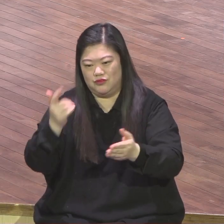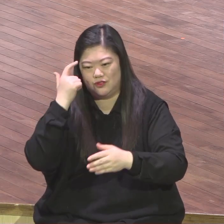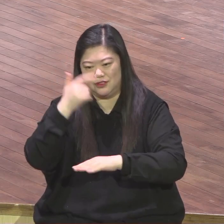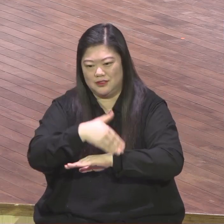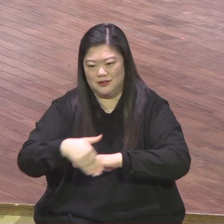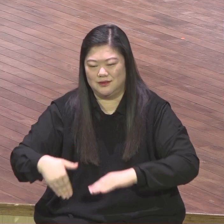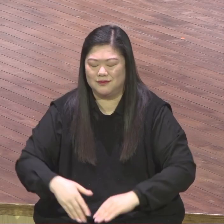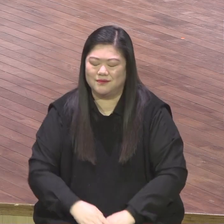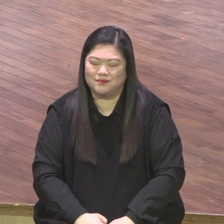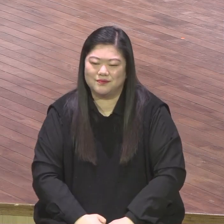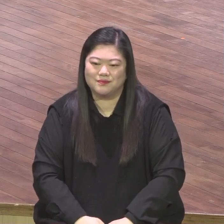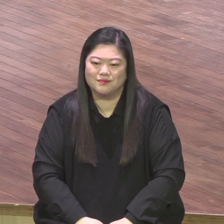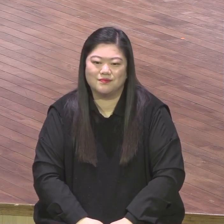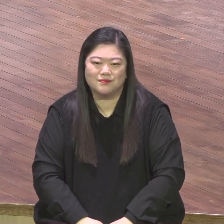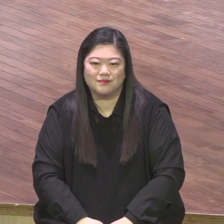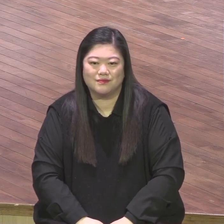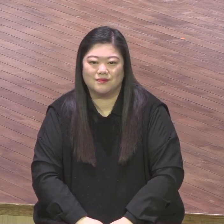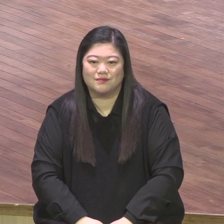공짜지만은